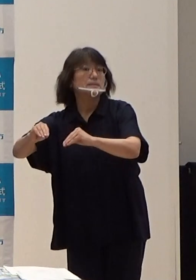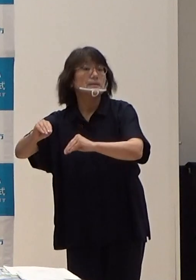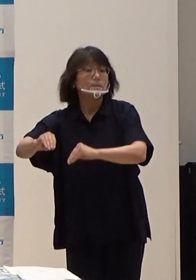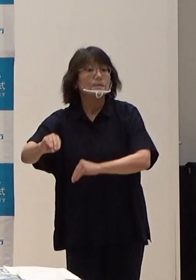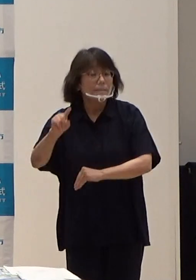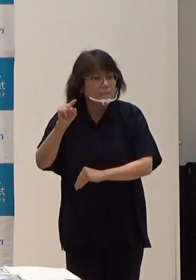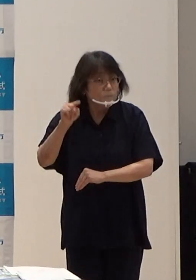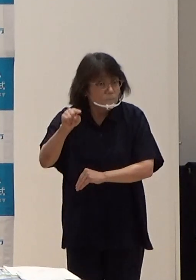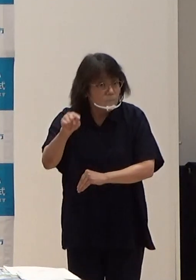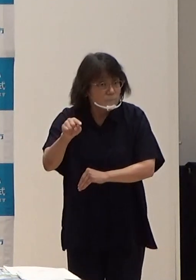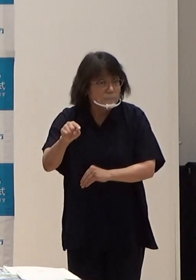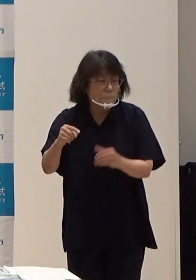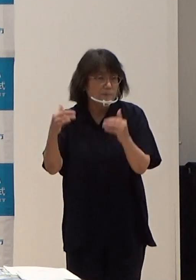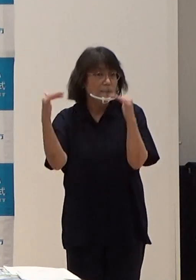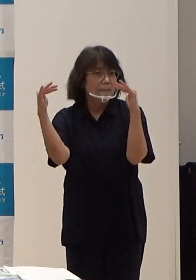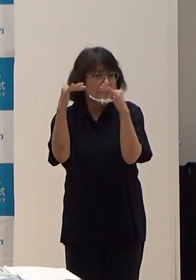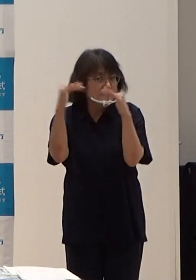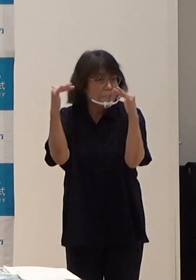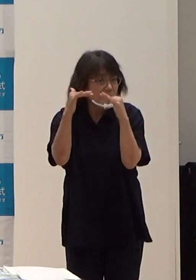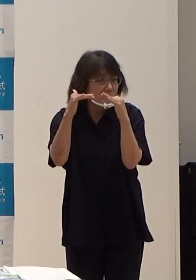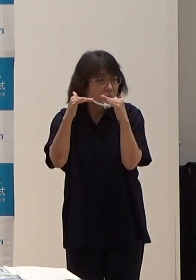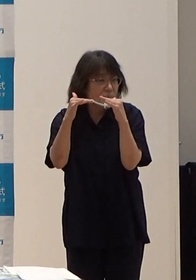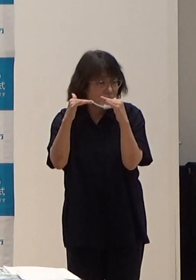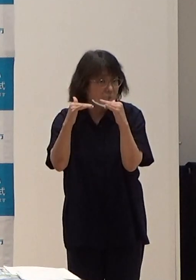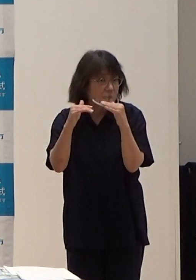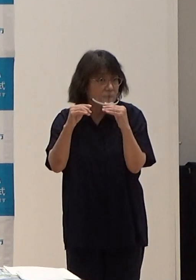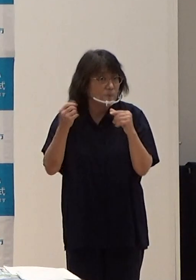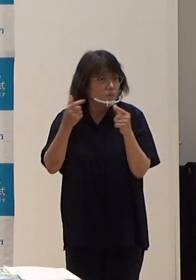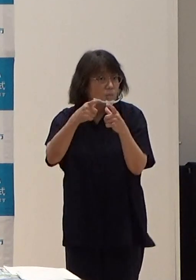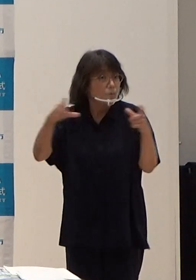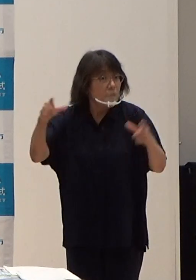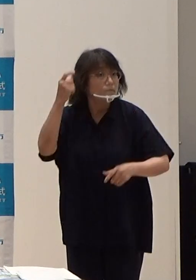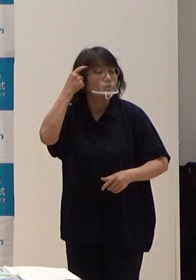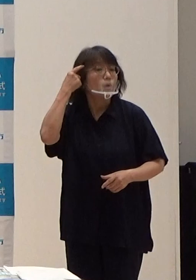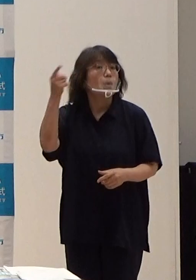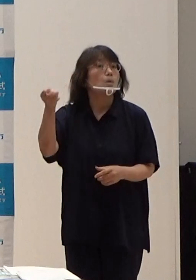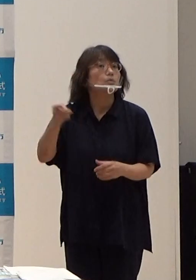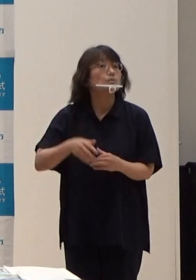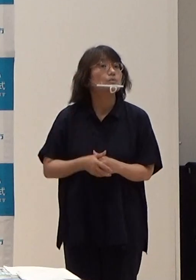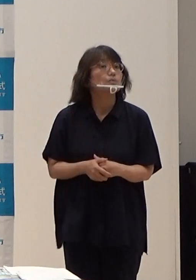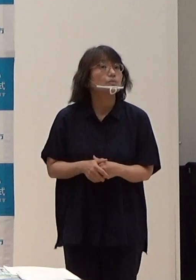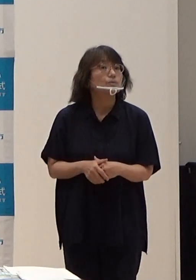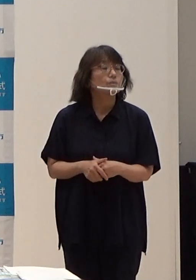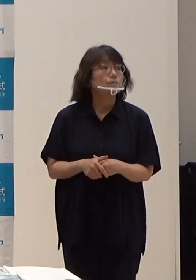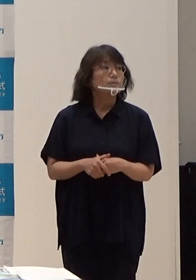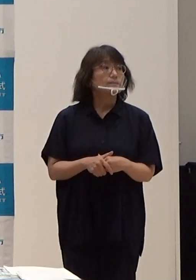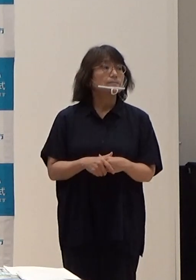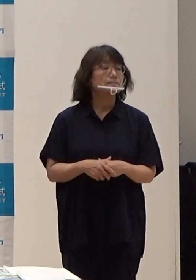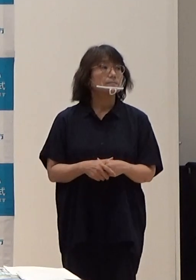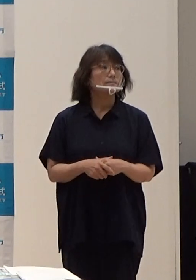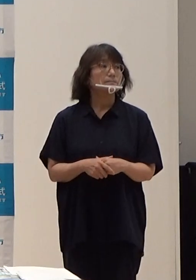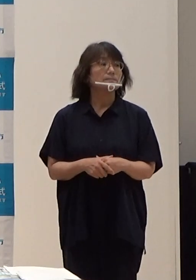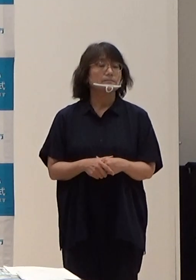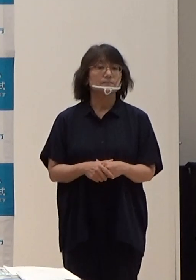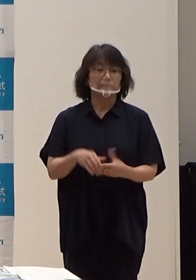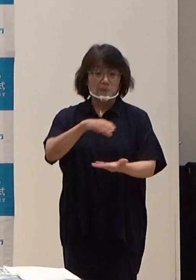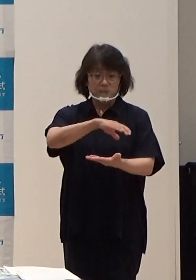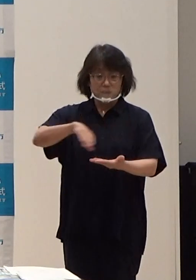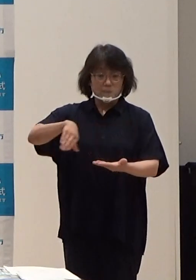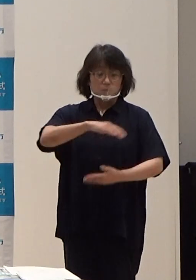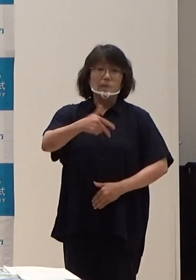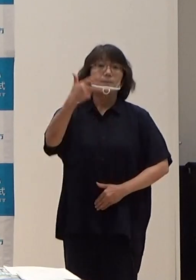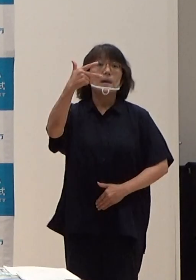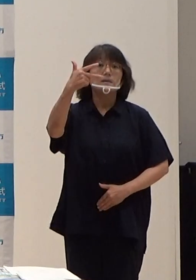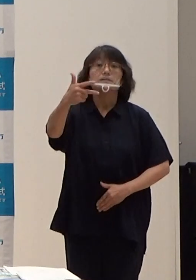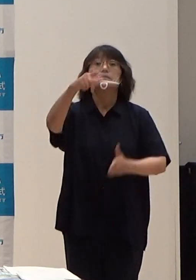で起きることになるかと思います。で以上踏まえまして、これを郡山市に落とし